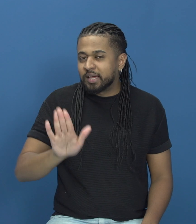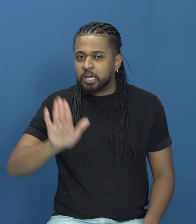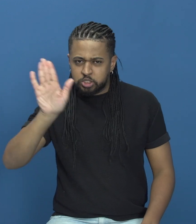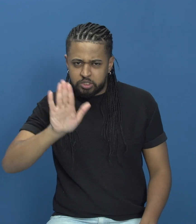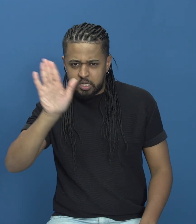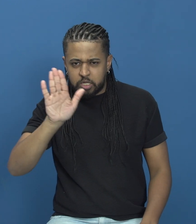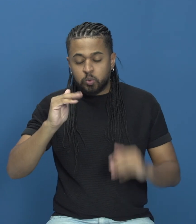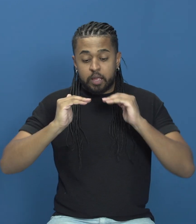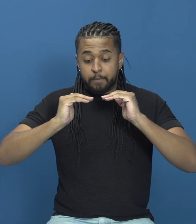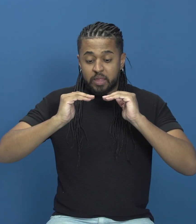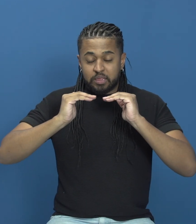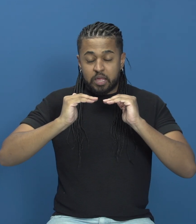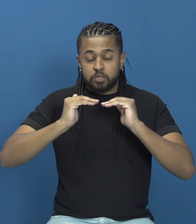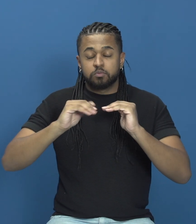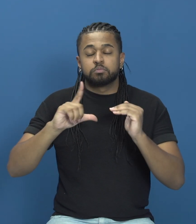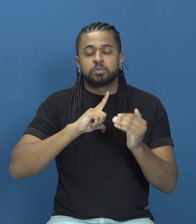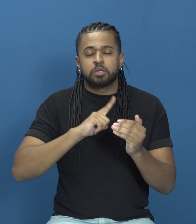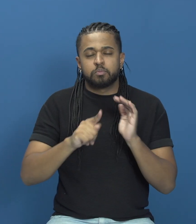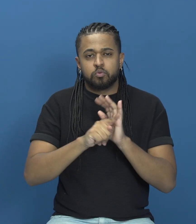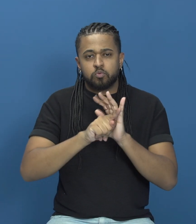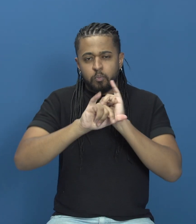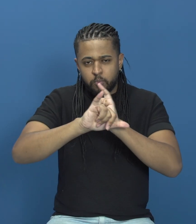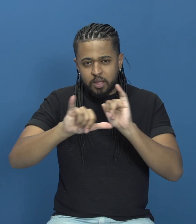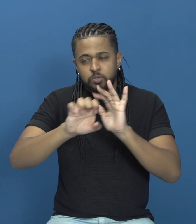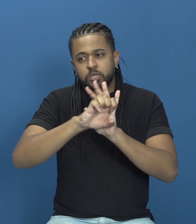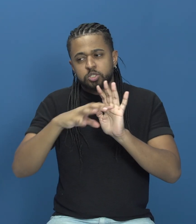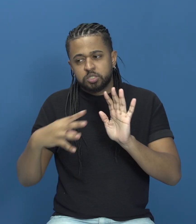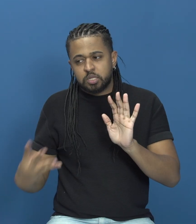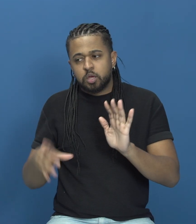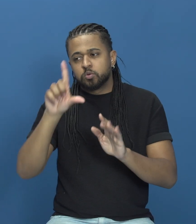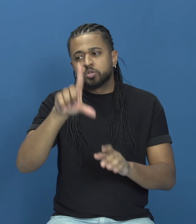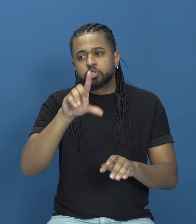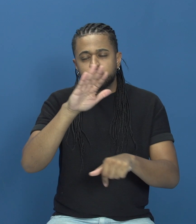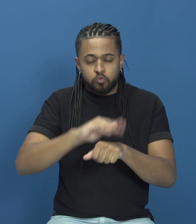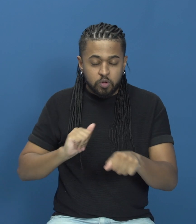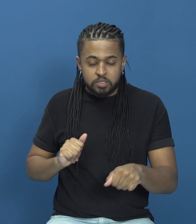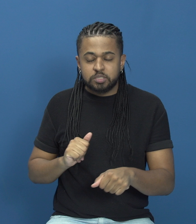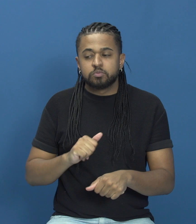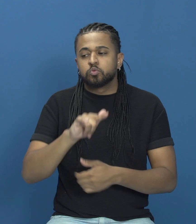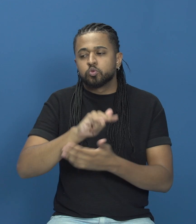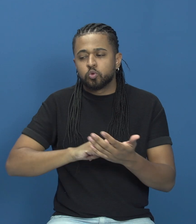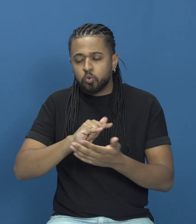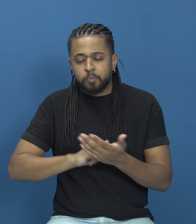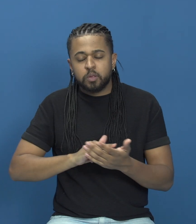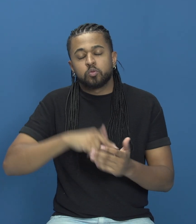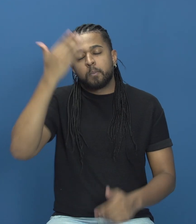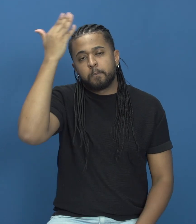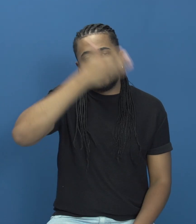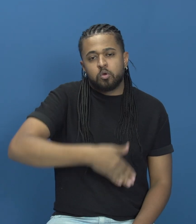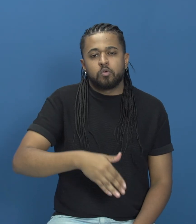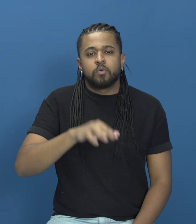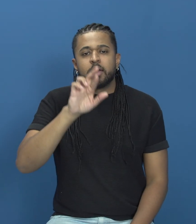candidatos/candidatas empatados, por meio de publicação de edital de convocação, documentos que comprovem a